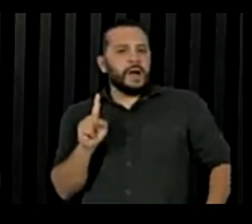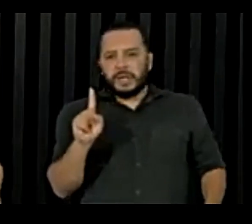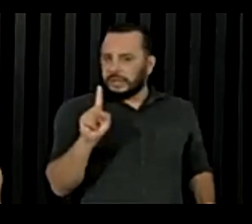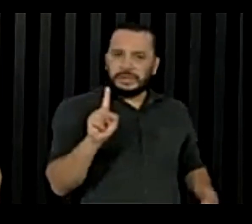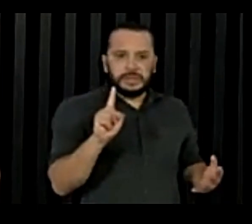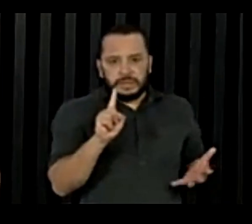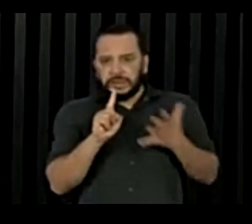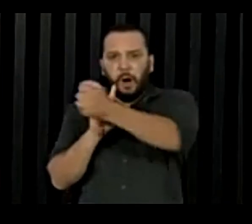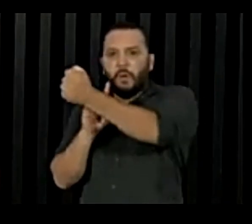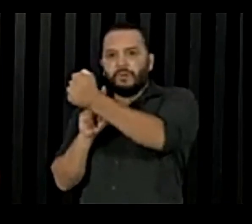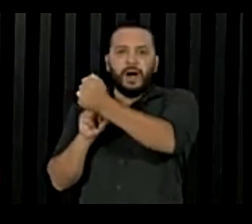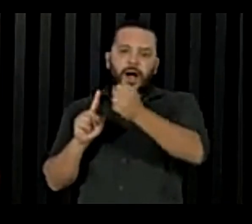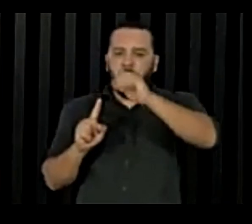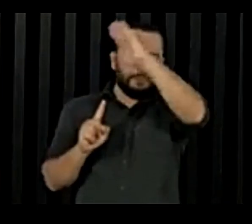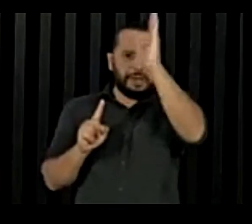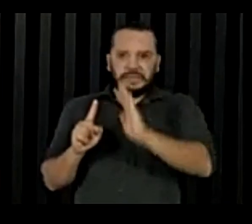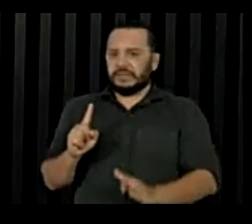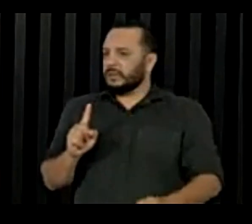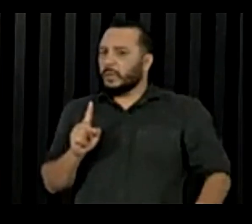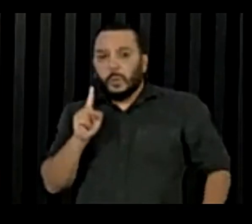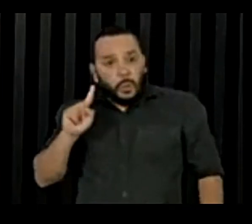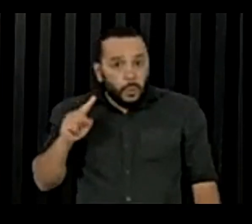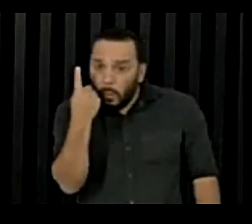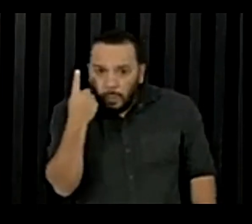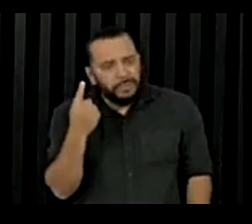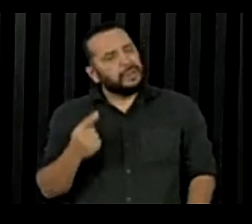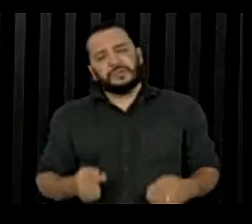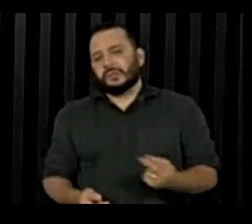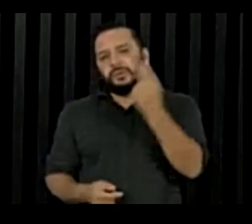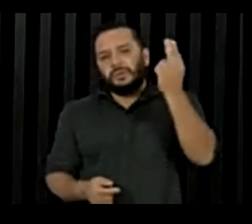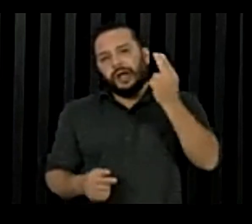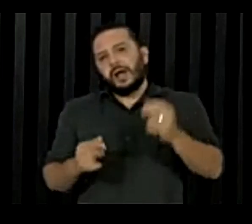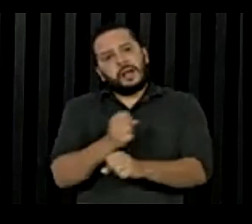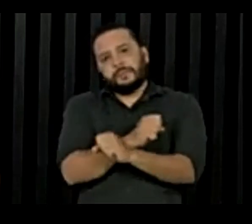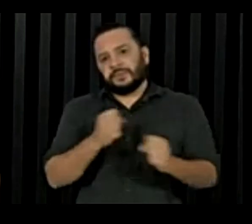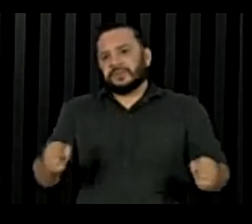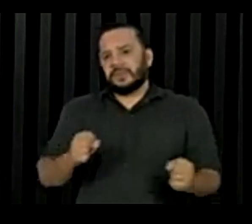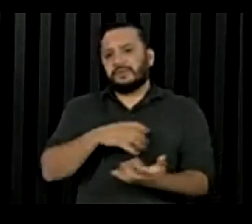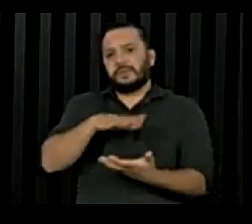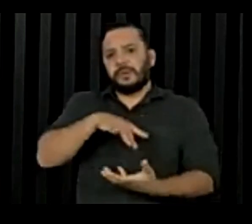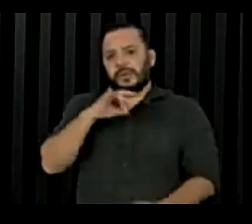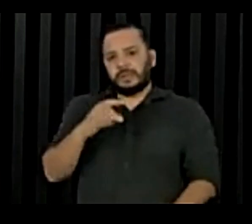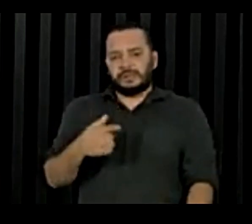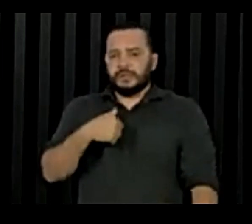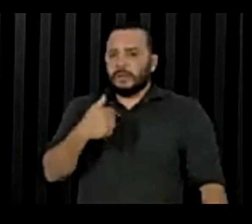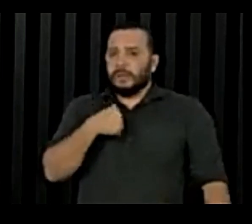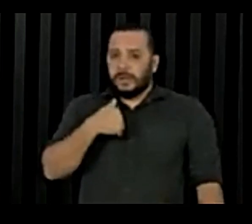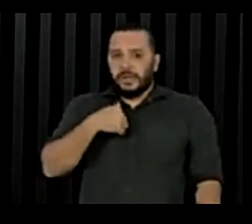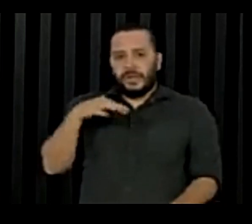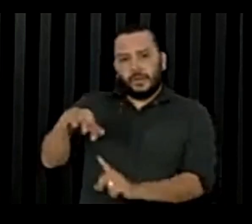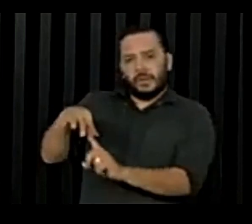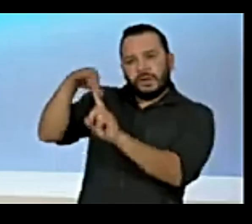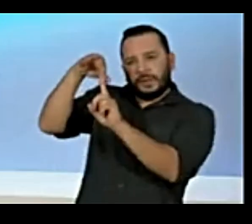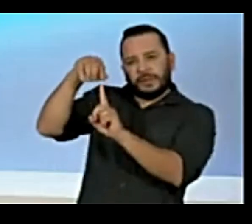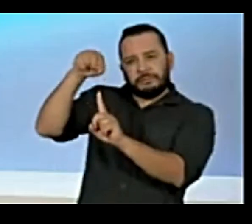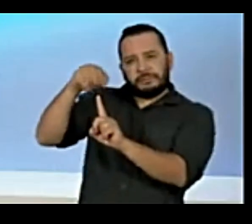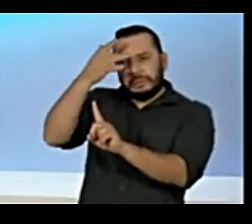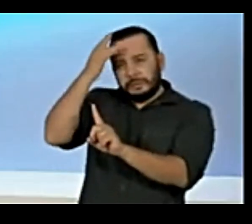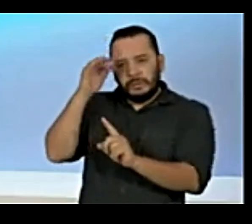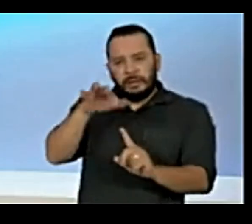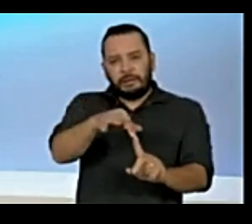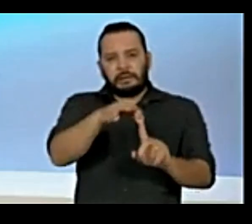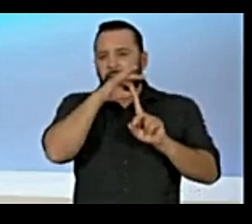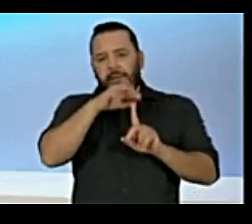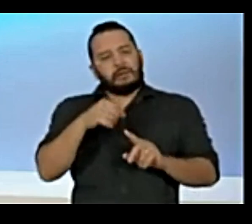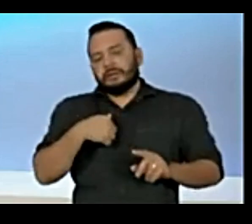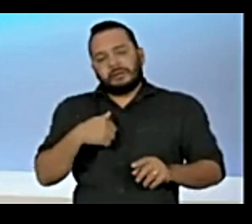nunca irá haver salvadores da pátria dentro de uma democracia. Então, eu não me vejo endossando dessa forma um político específico. Eu não